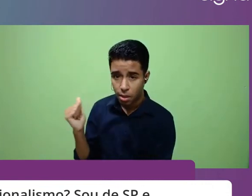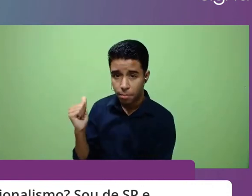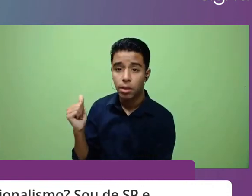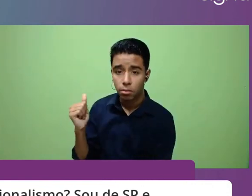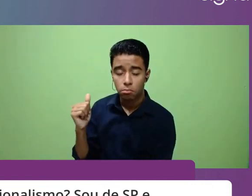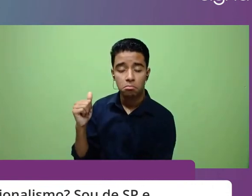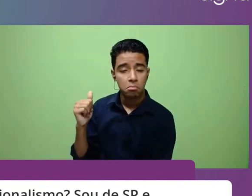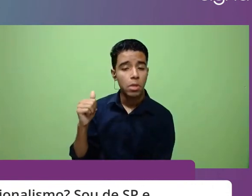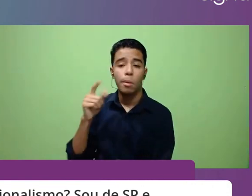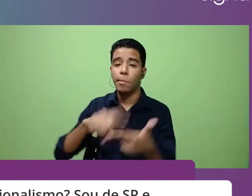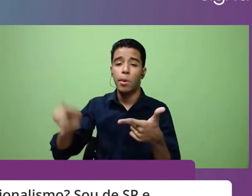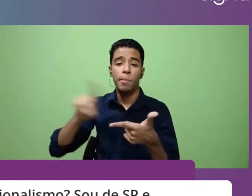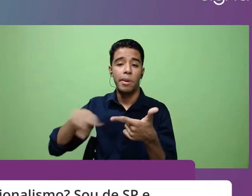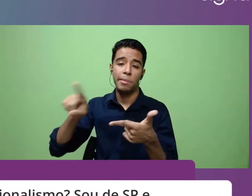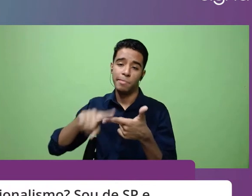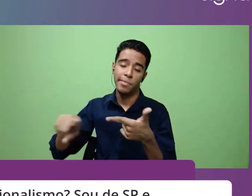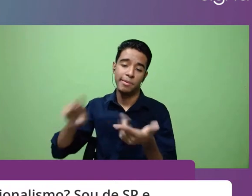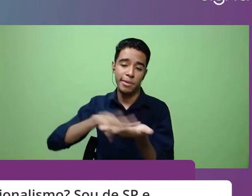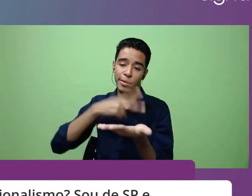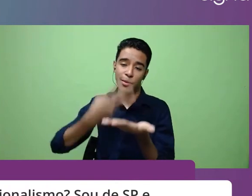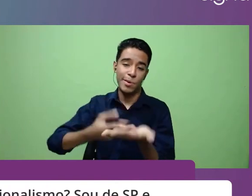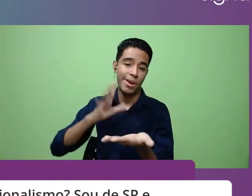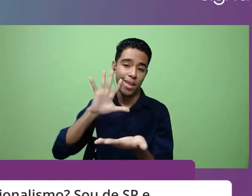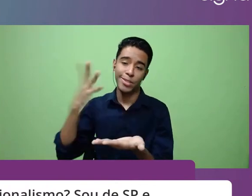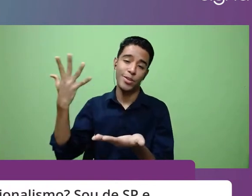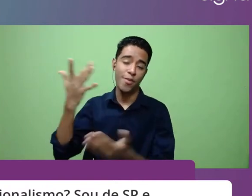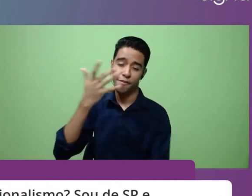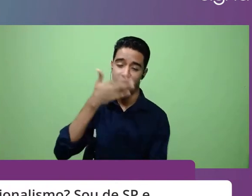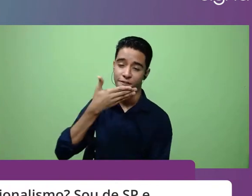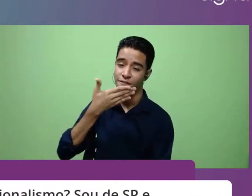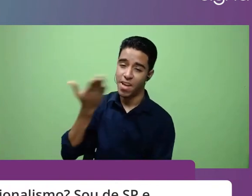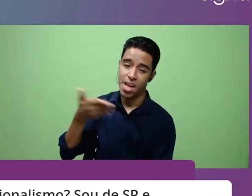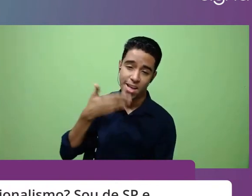ele a resolver esse problema tradutório. Então,